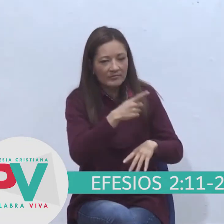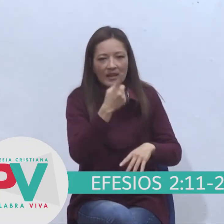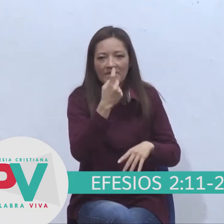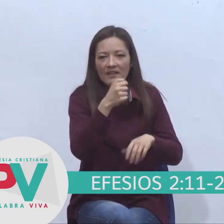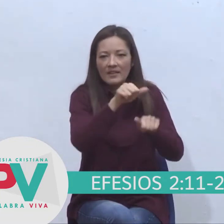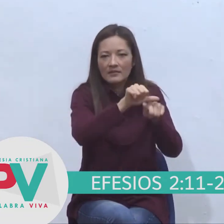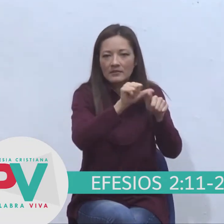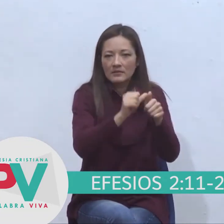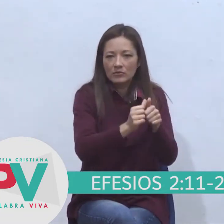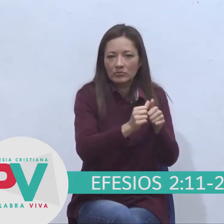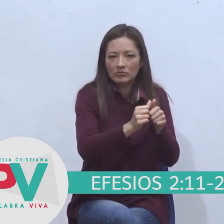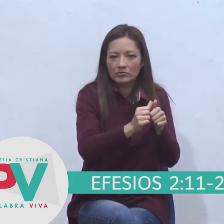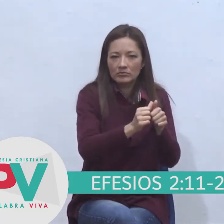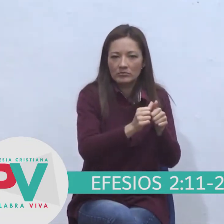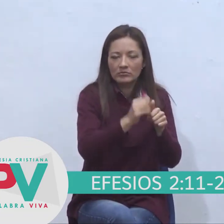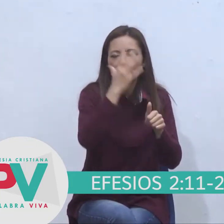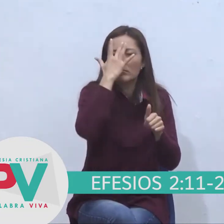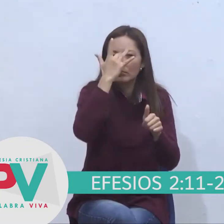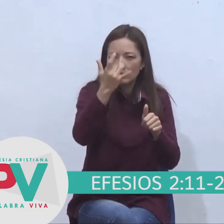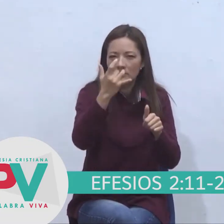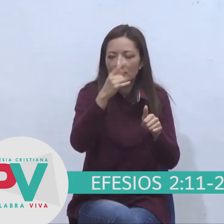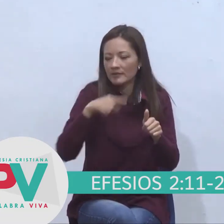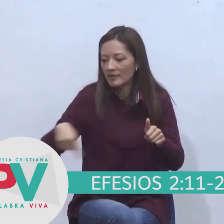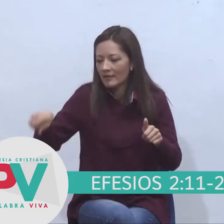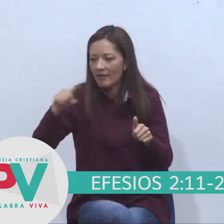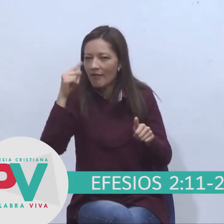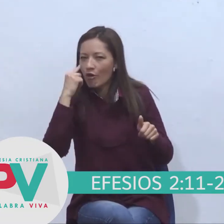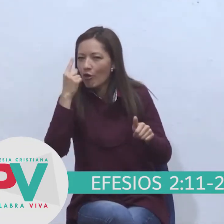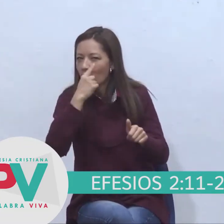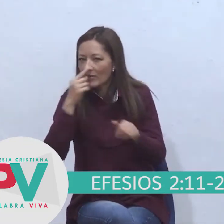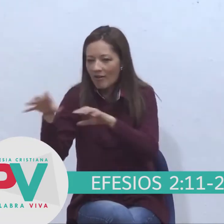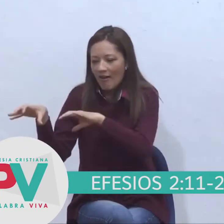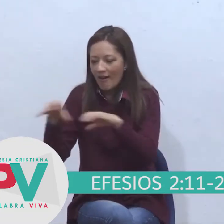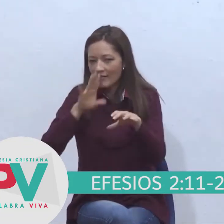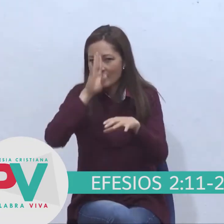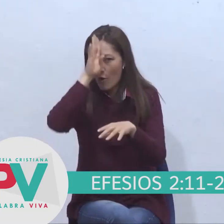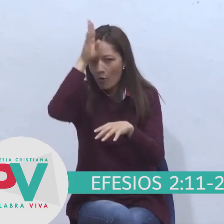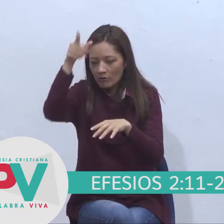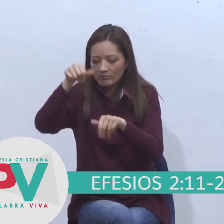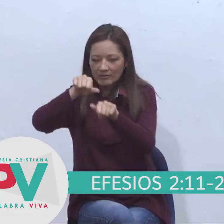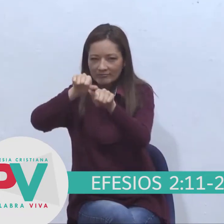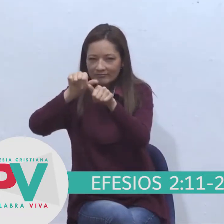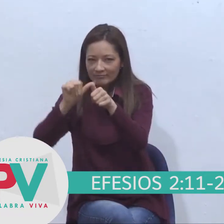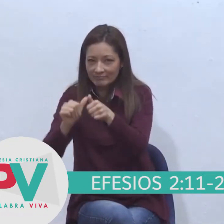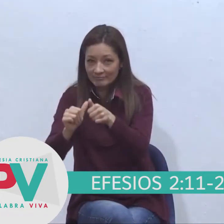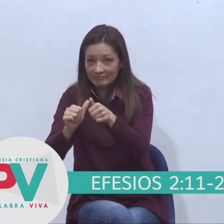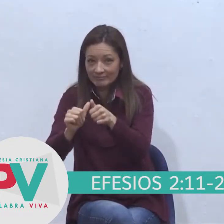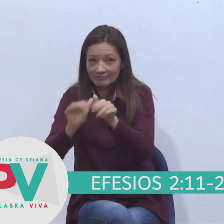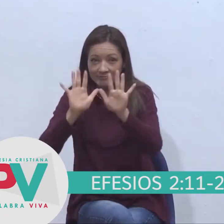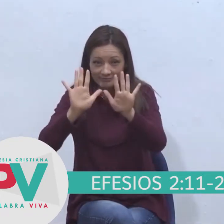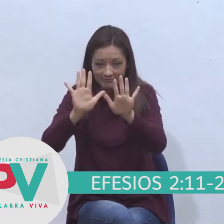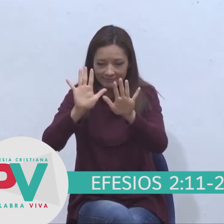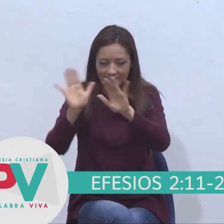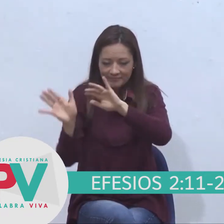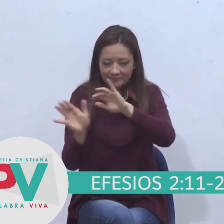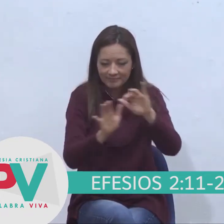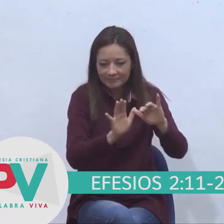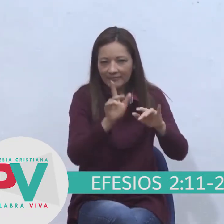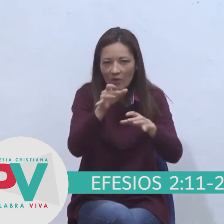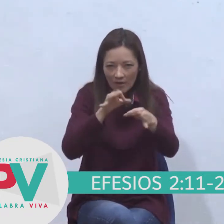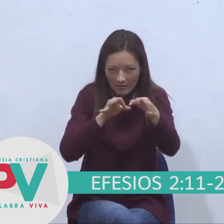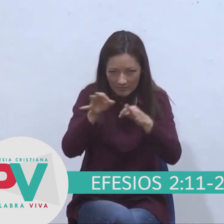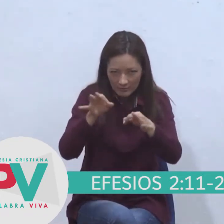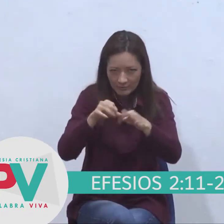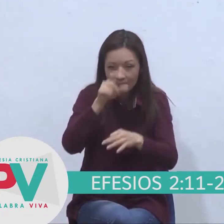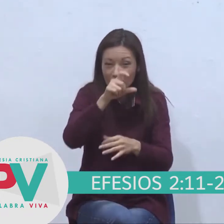incircuncisos por la llamada circuncisión hecha con mano en la carne. Para los que están hasta ahora acercándose a la Escritura,